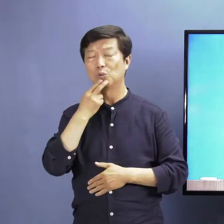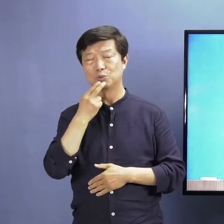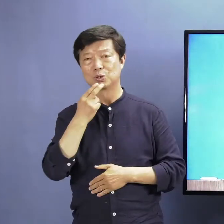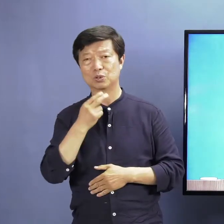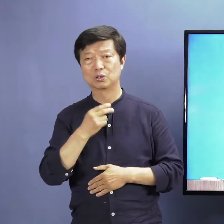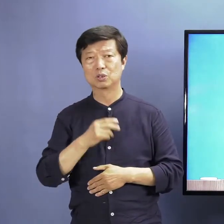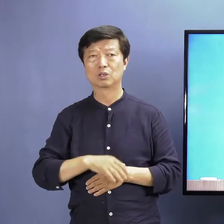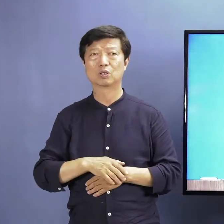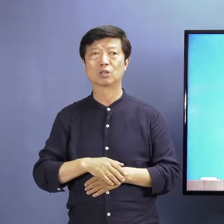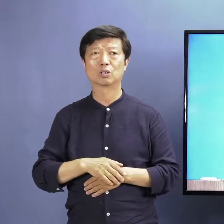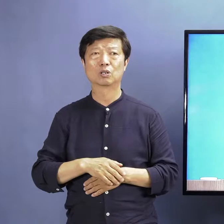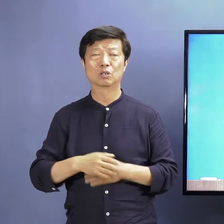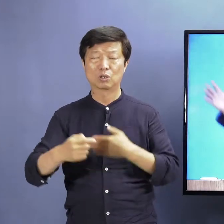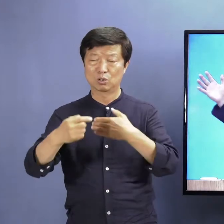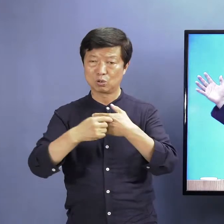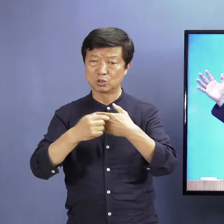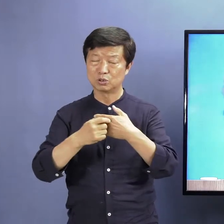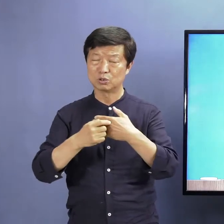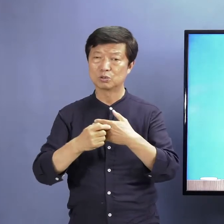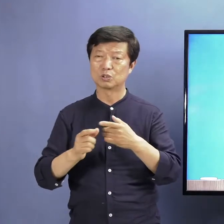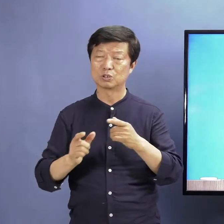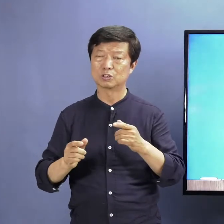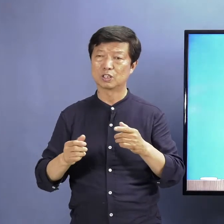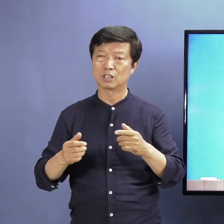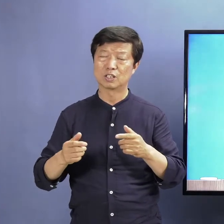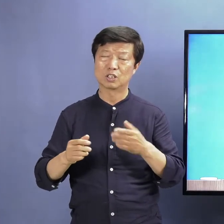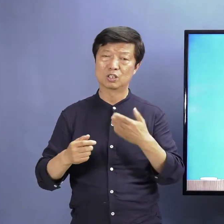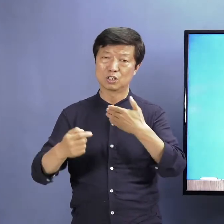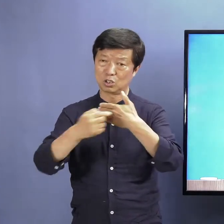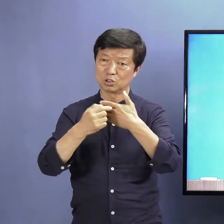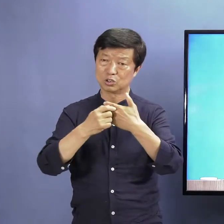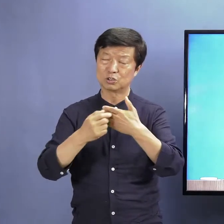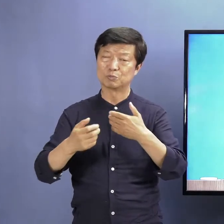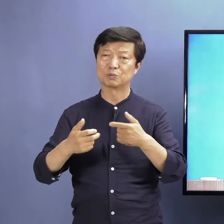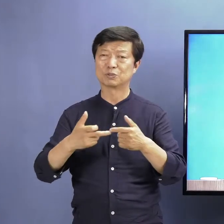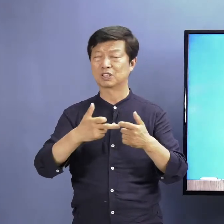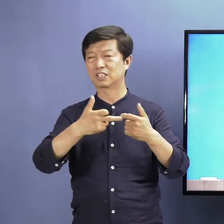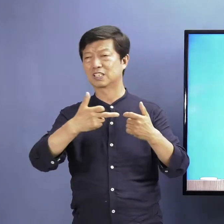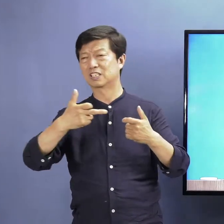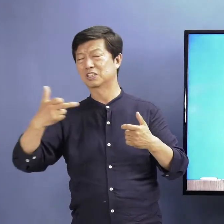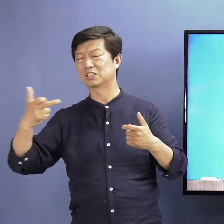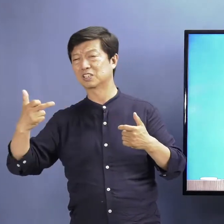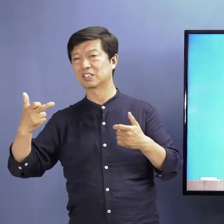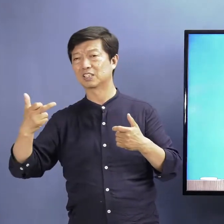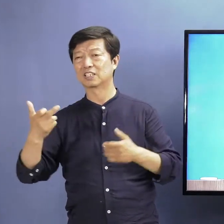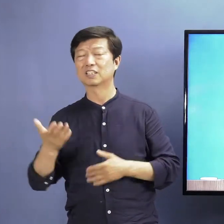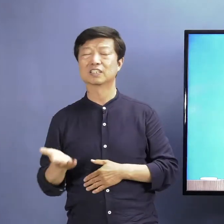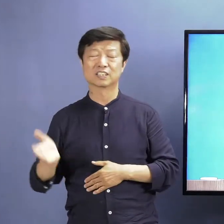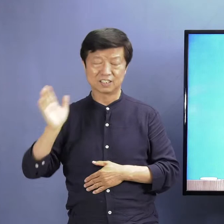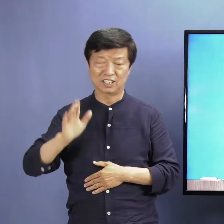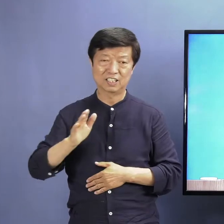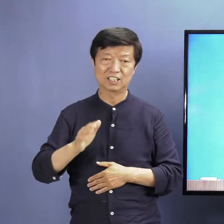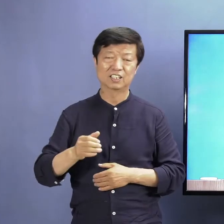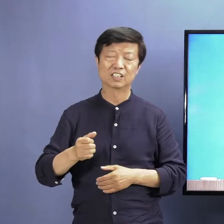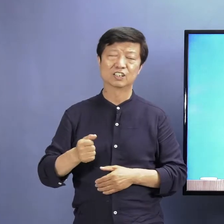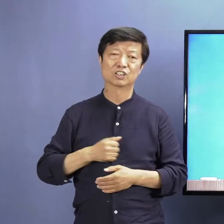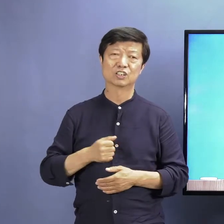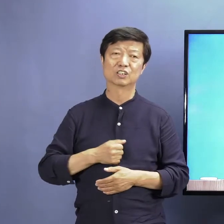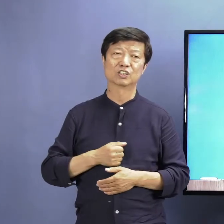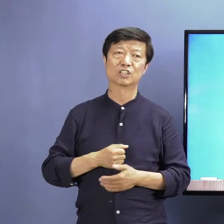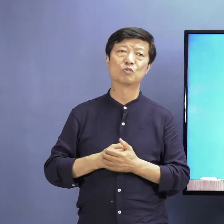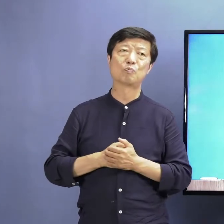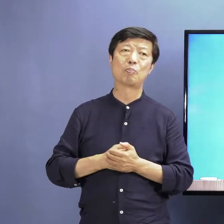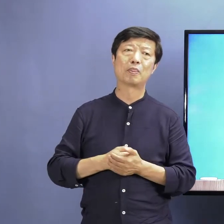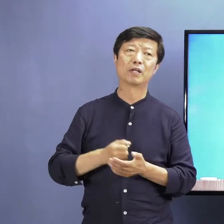차이고 외형적으로는 좀 더 커졌죠. 그리고 뭐 여러 가지 면에서. 그런데 결정적인 문제가